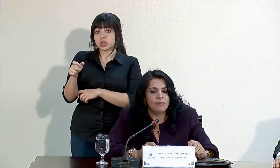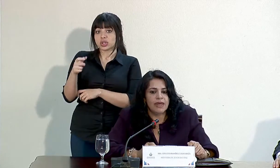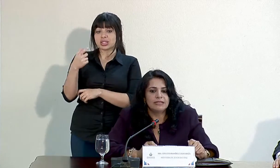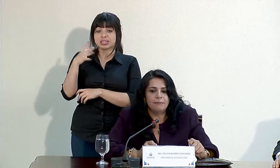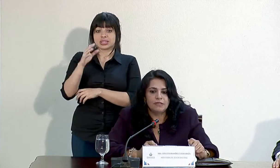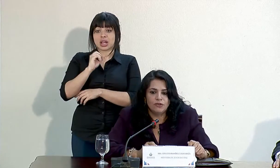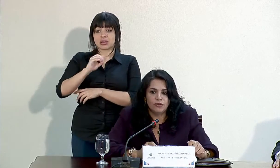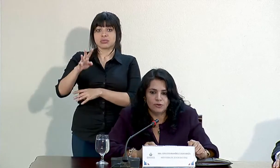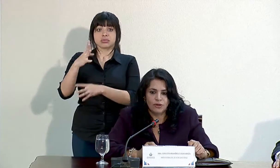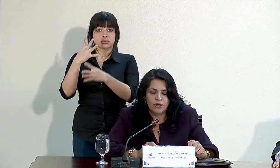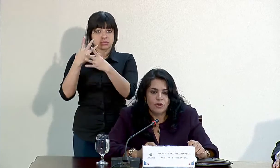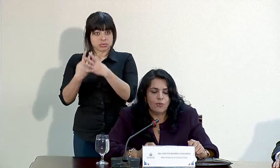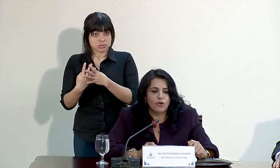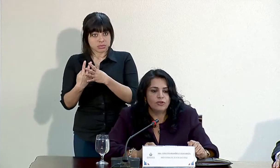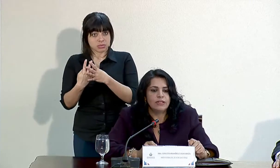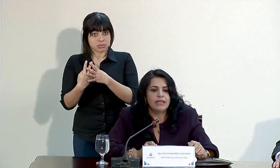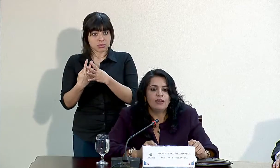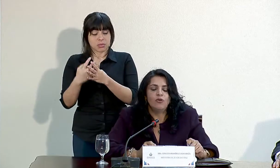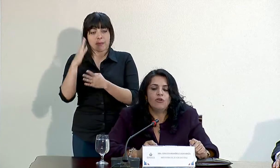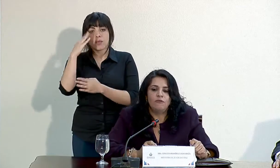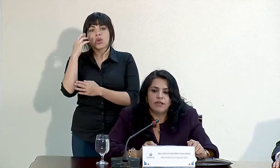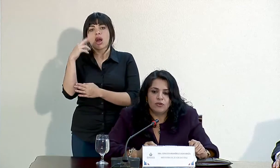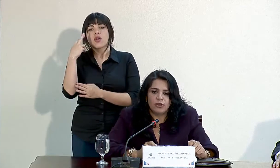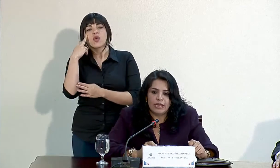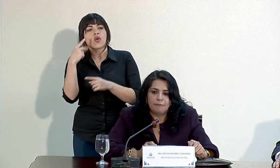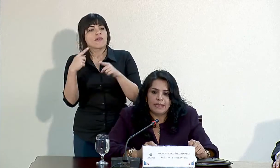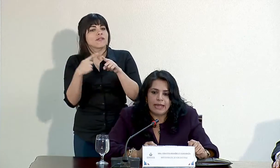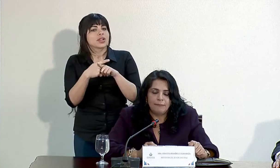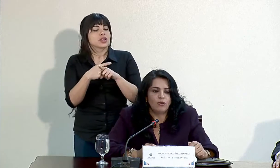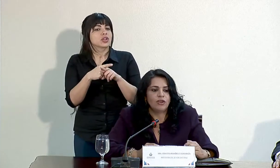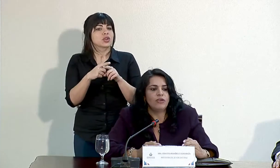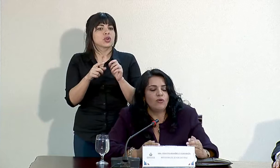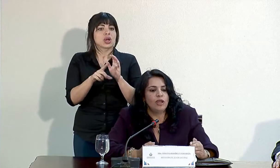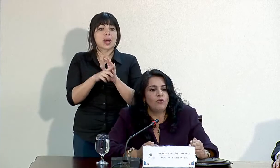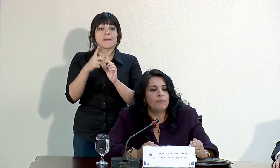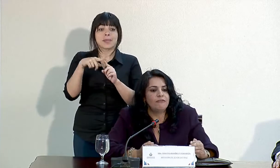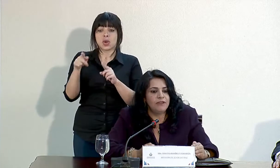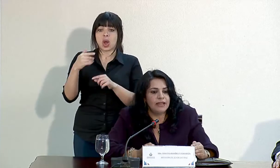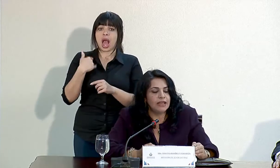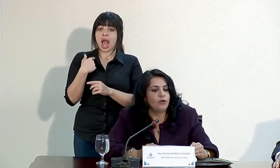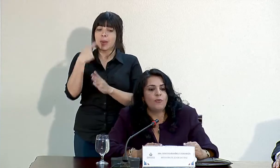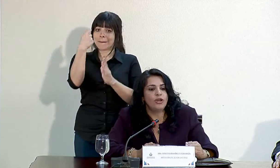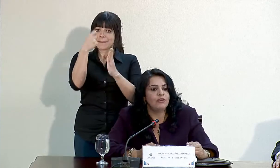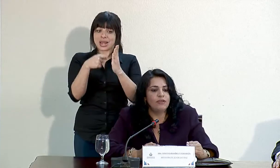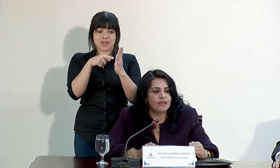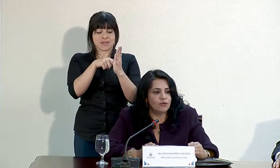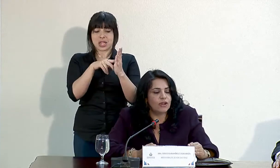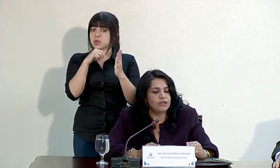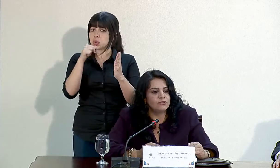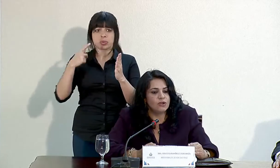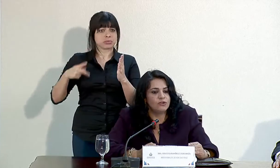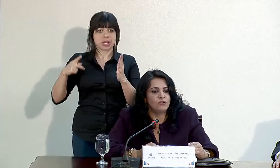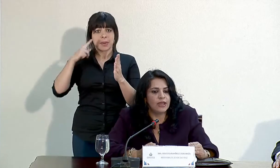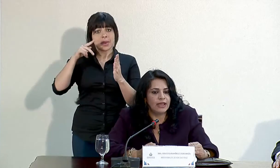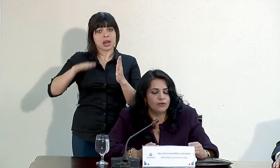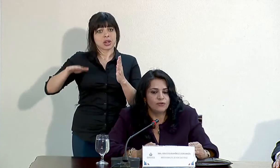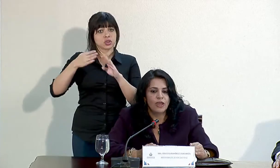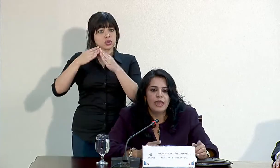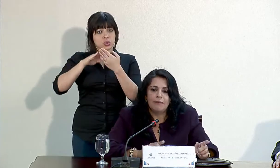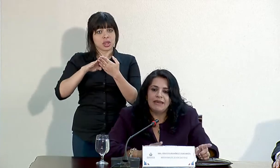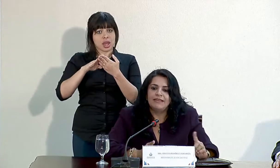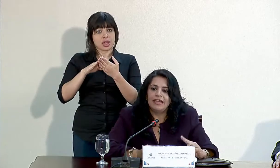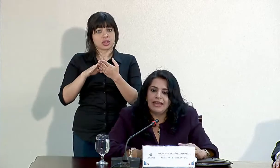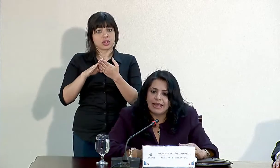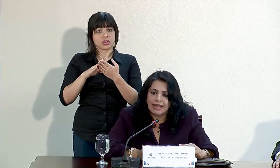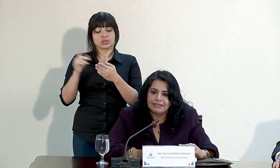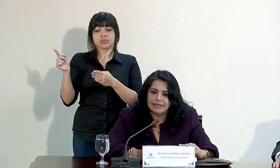sido enviadas a prisión por tener algún conflicto con la ley penal, pero que reúnen un perfil que no pone en riesgo al resto de los ciudadanos,